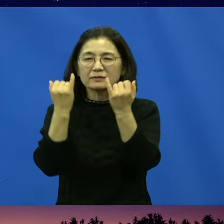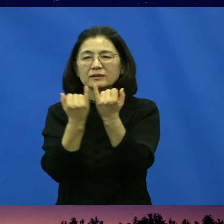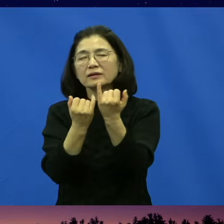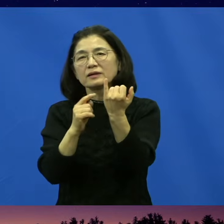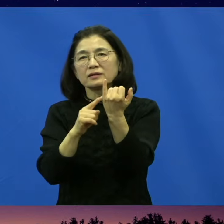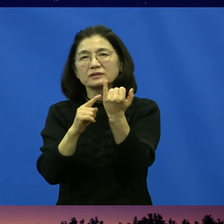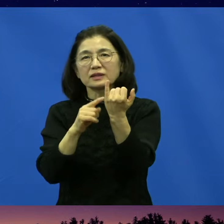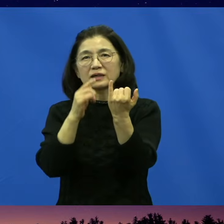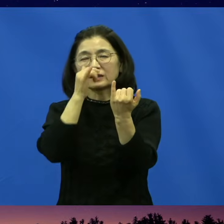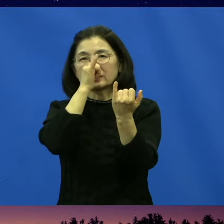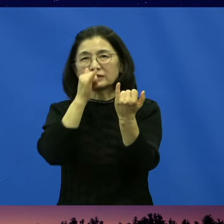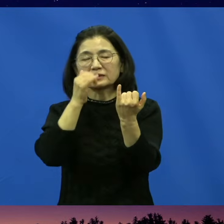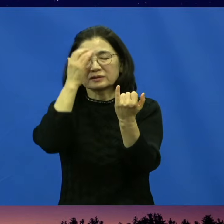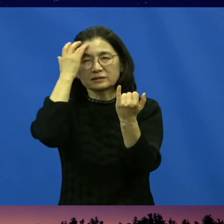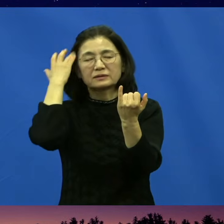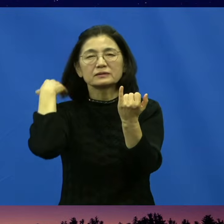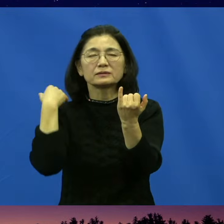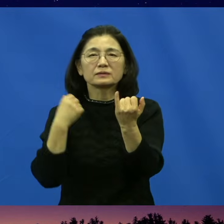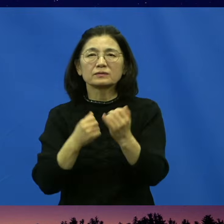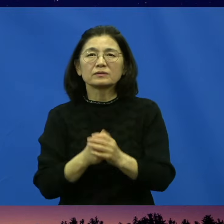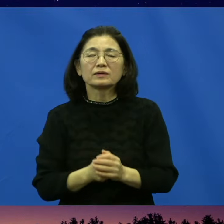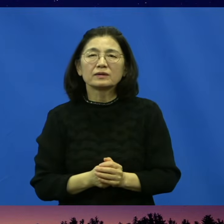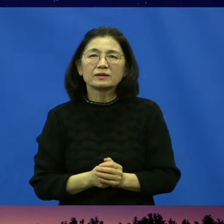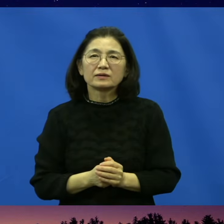인파가 방해물이었습니다.